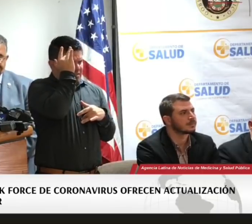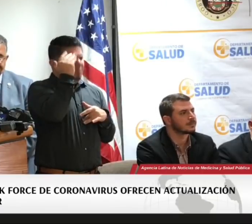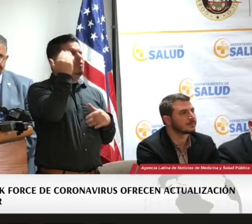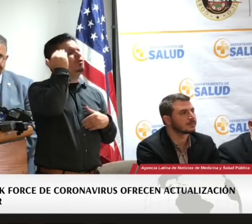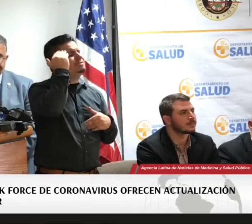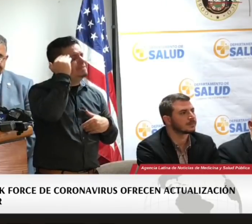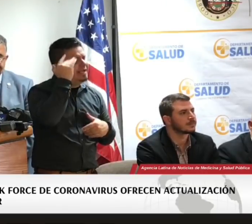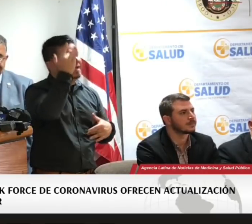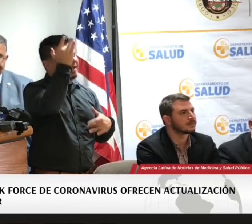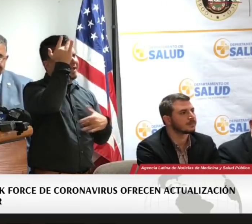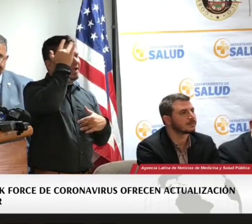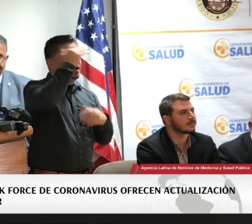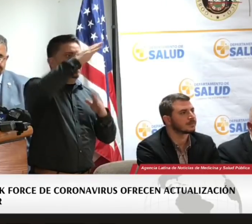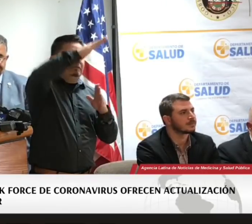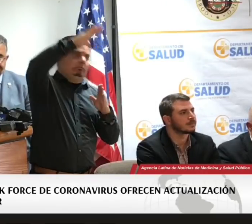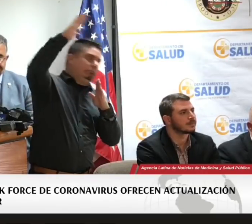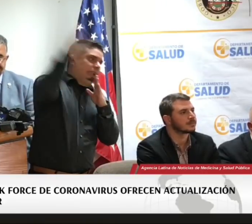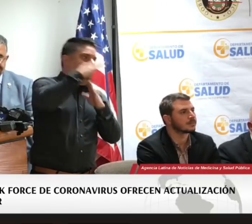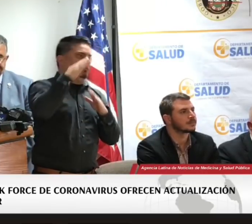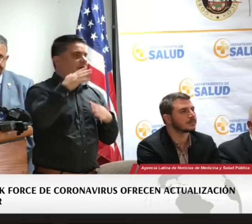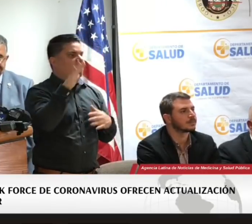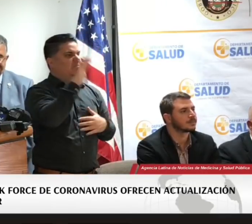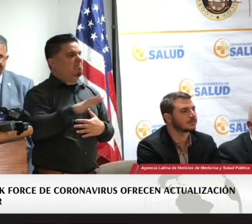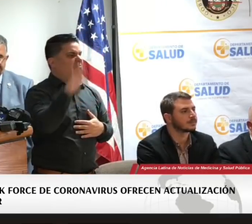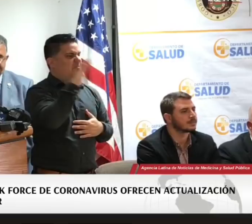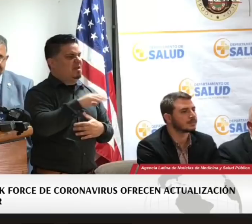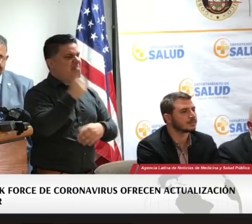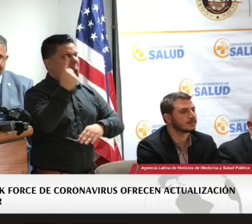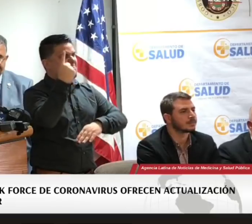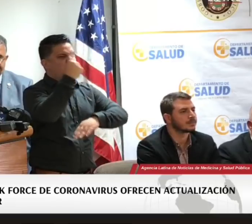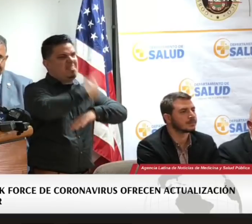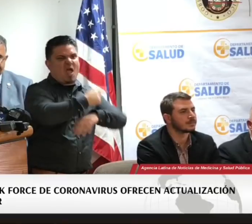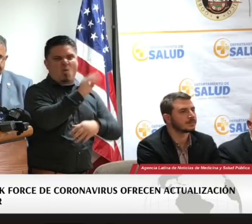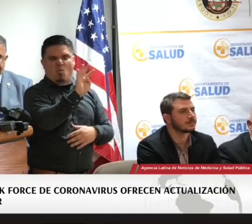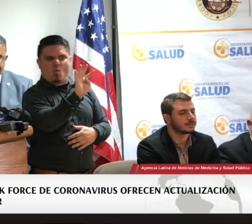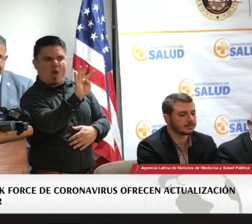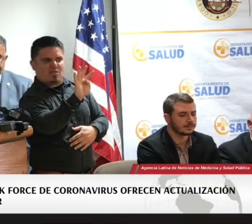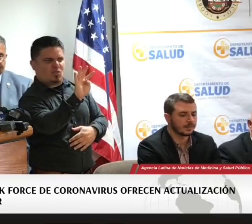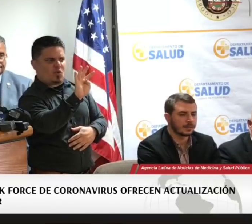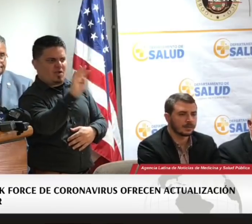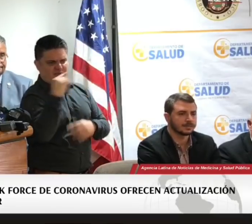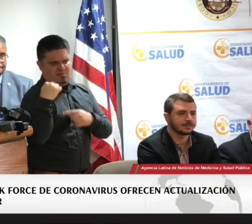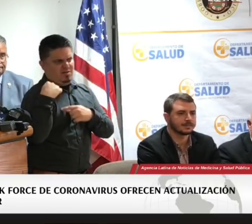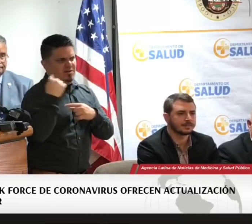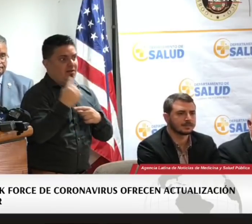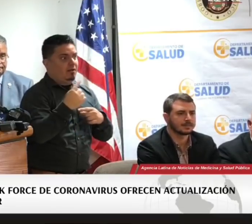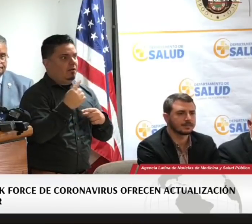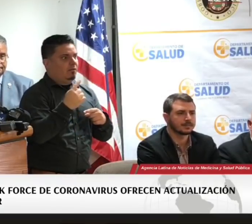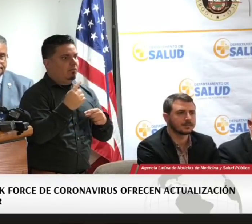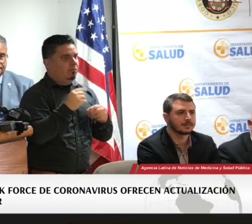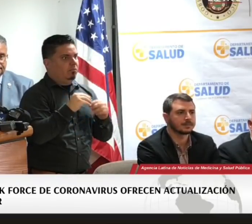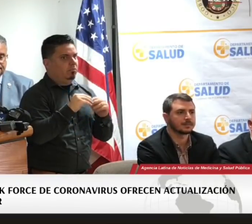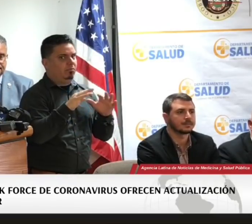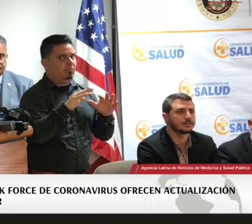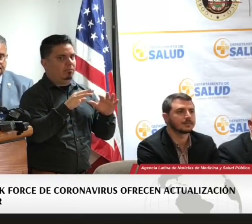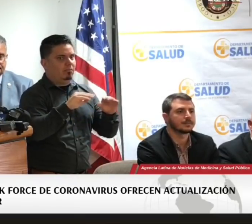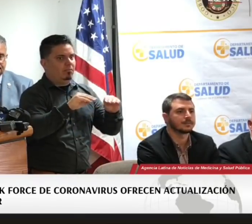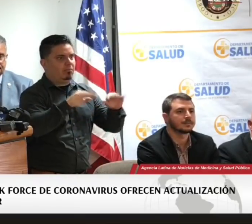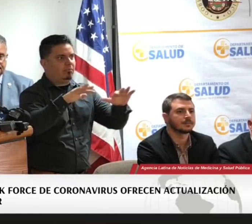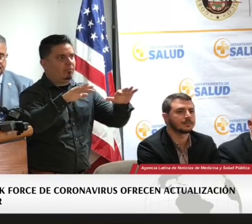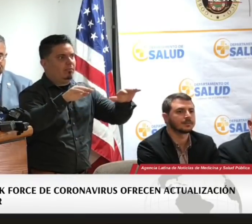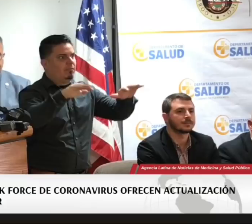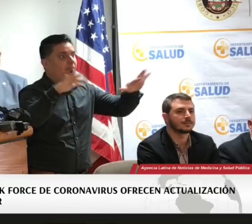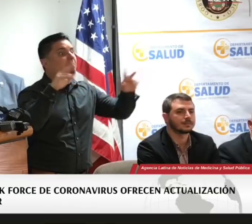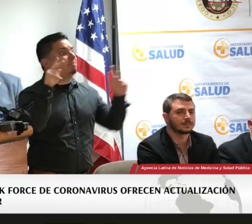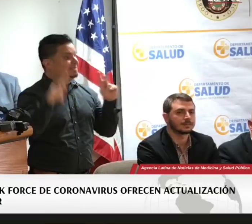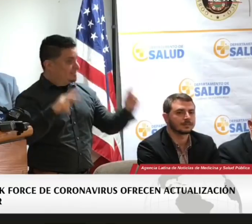enfermedad viene siendo más o menos como al cuarto día, ahí es donde hay mayor infectividad con los contactos cercanos. Y aquí vamos a lo de